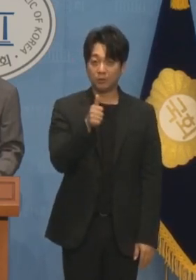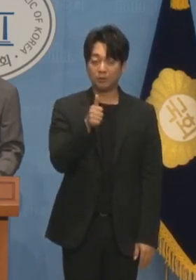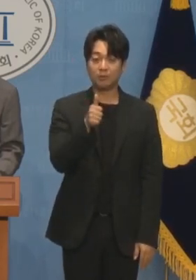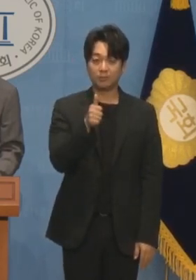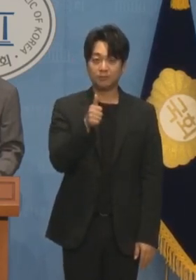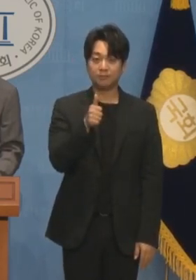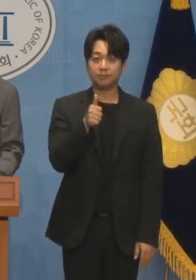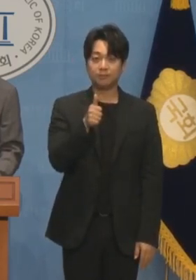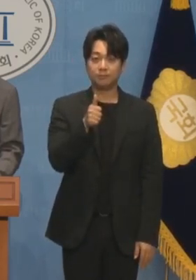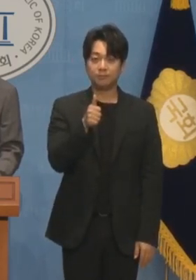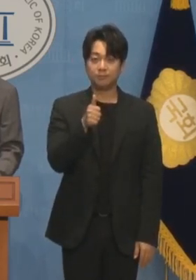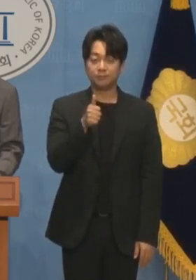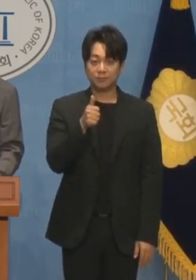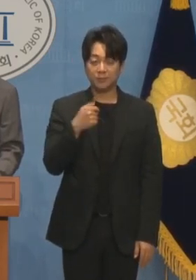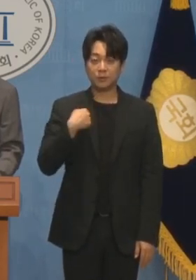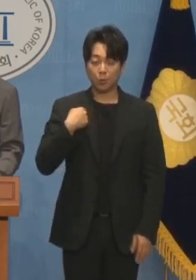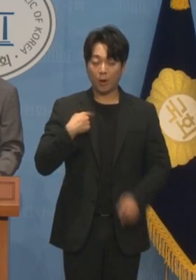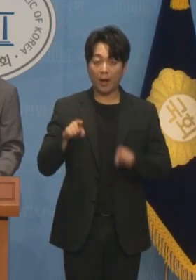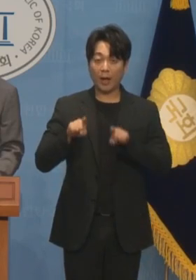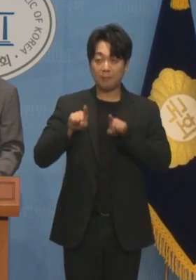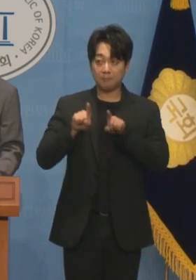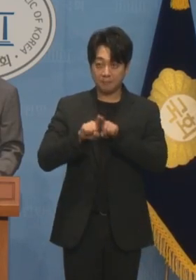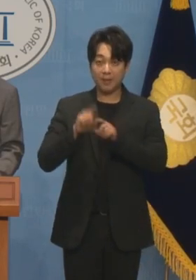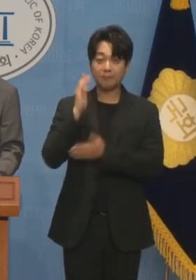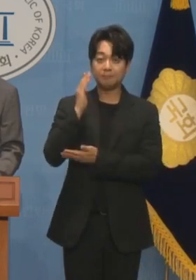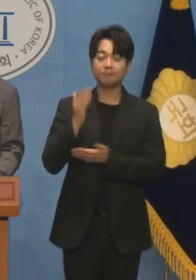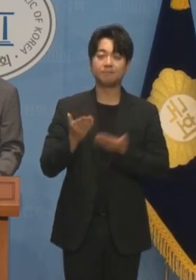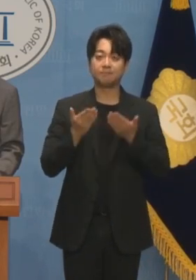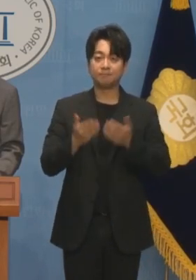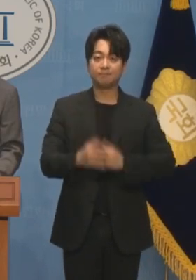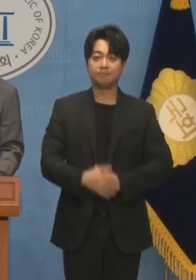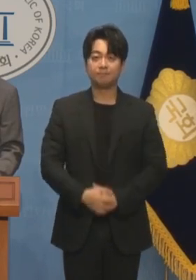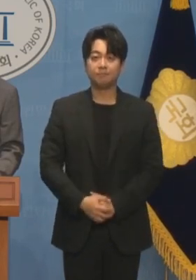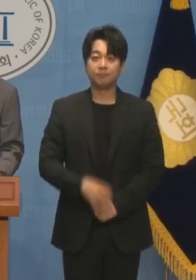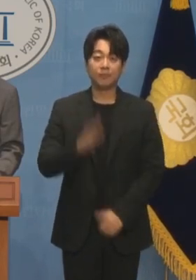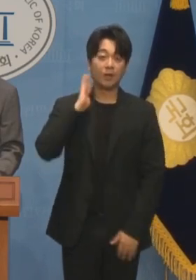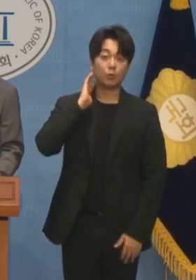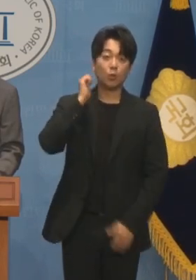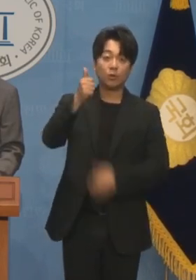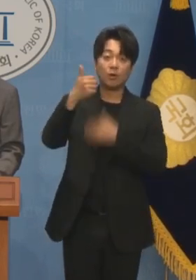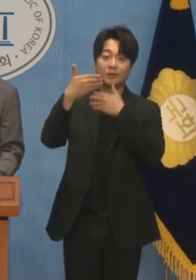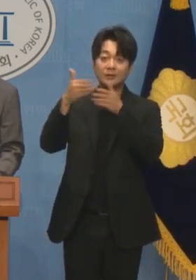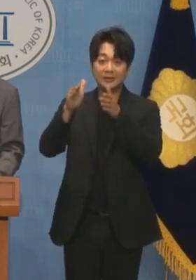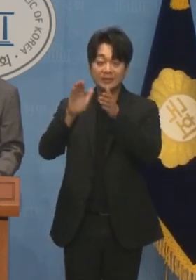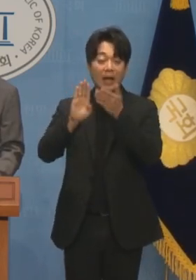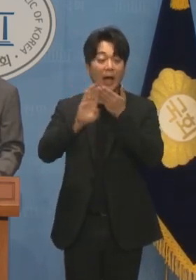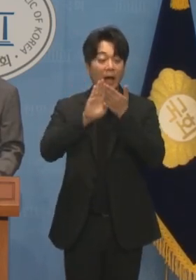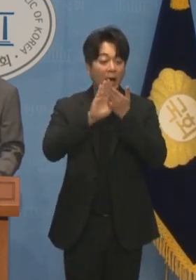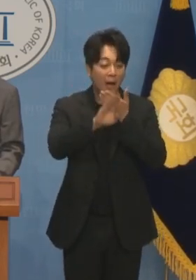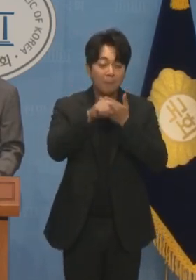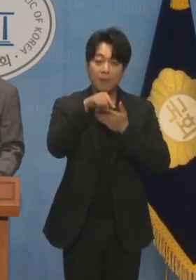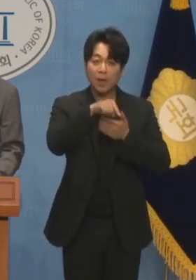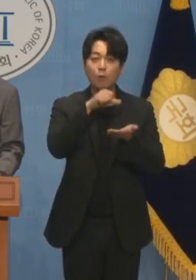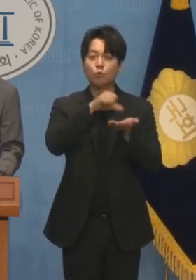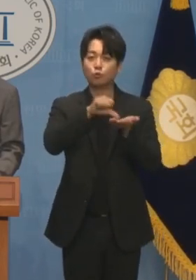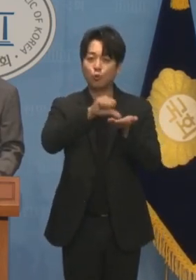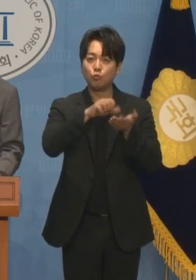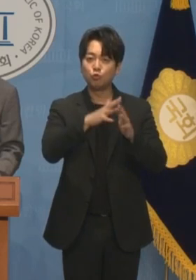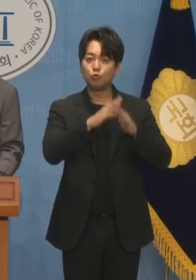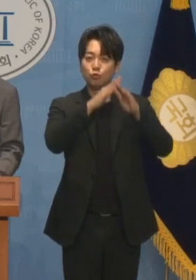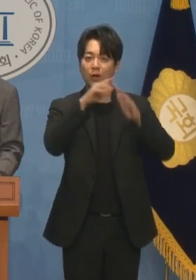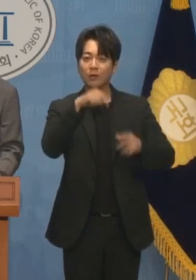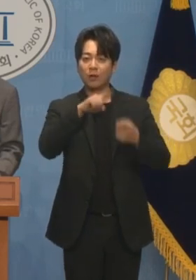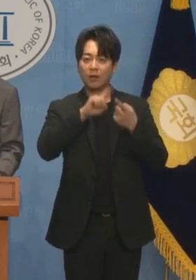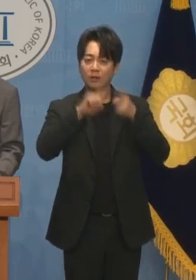최재형 목사님이 함께해서 대통령실 앞 의문의 구조물에 대한 의혹을 제기하고